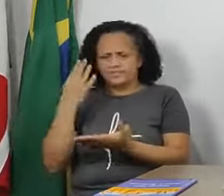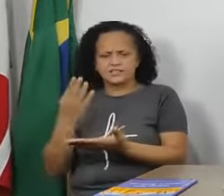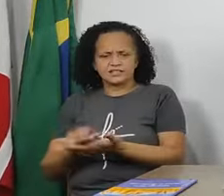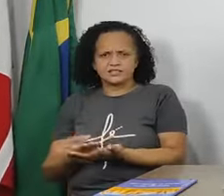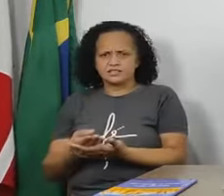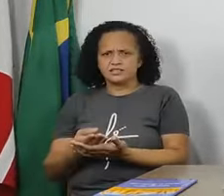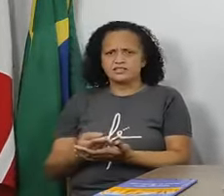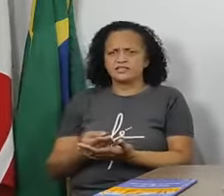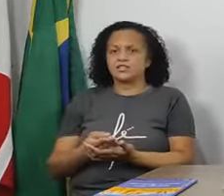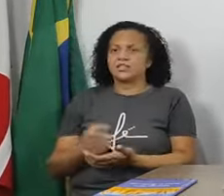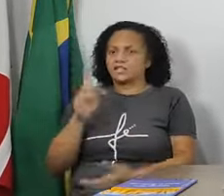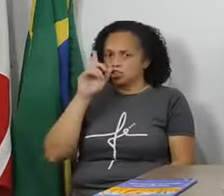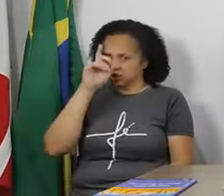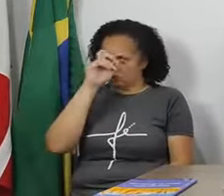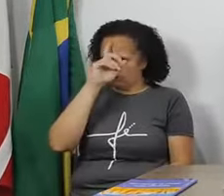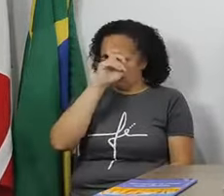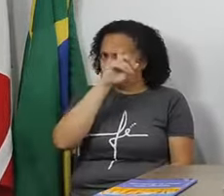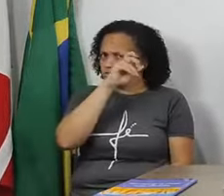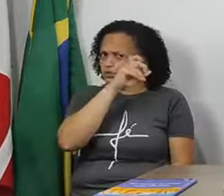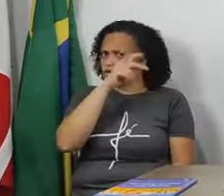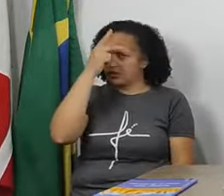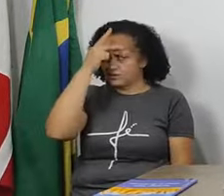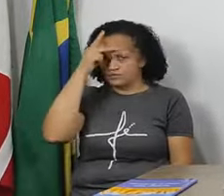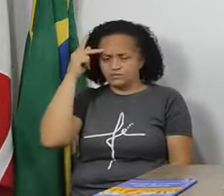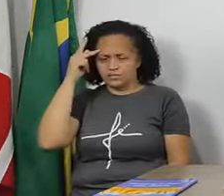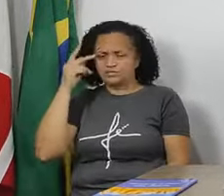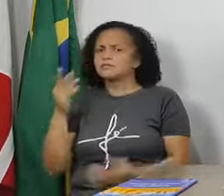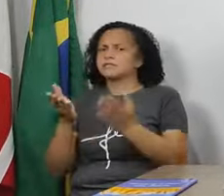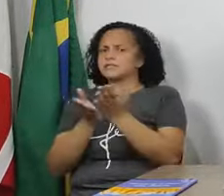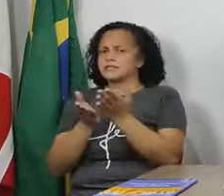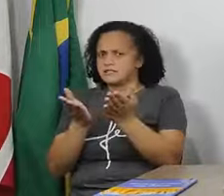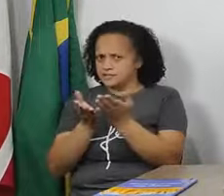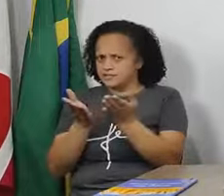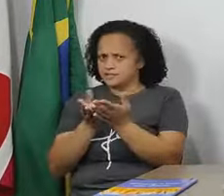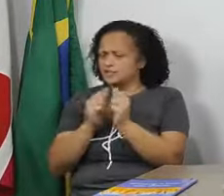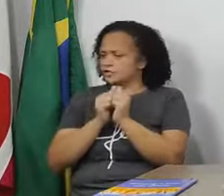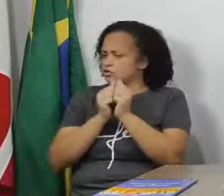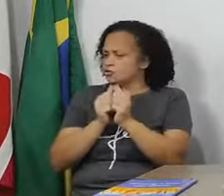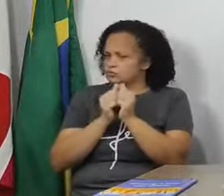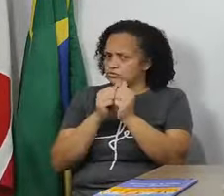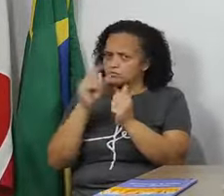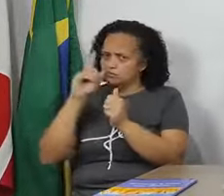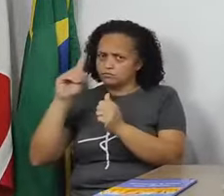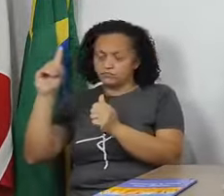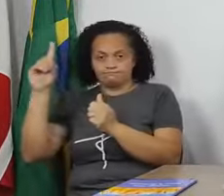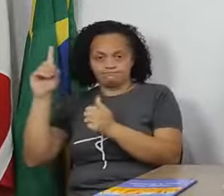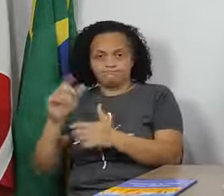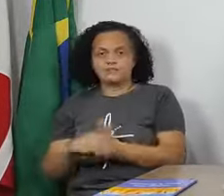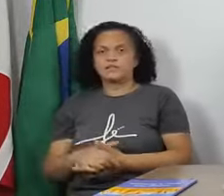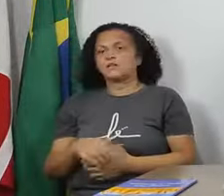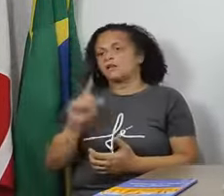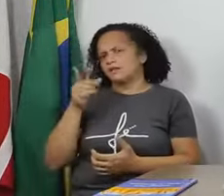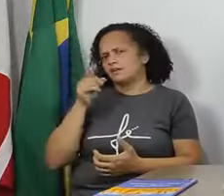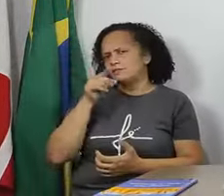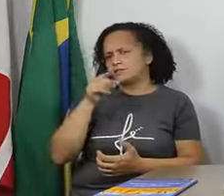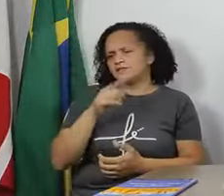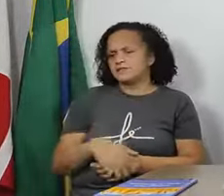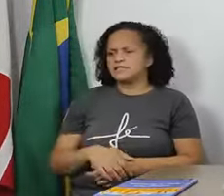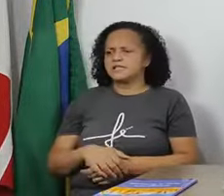dificuldades na vida cristã, na vida com Deus, é você proteger a sua